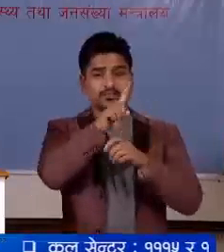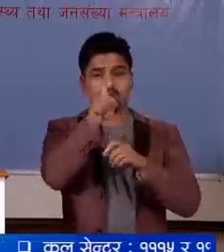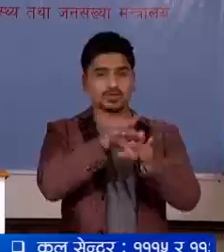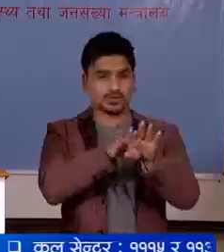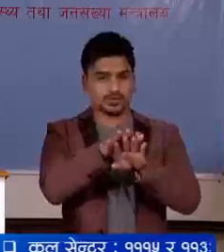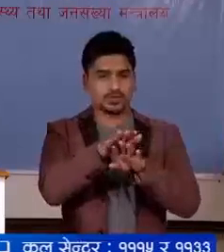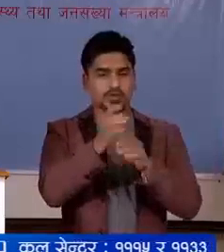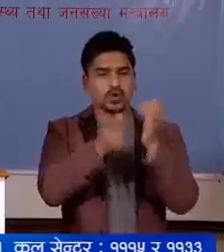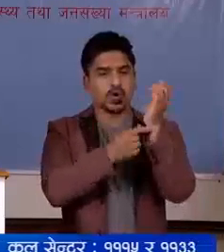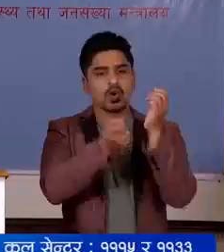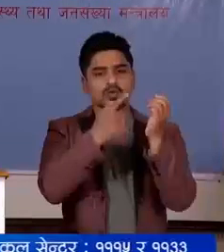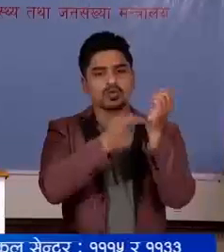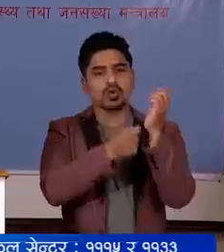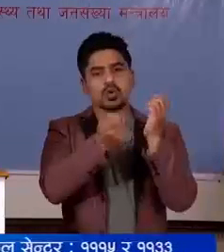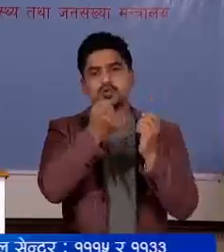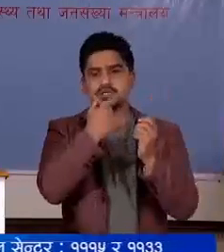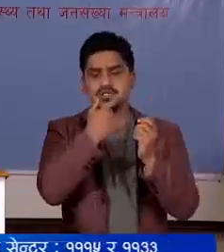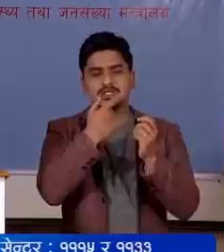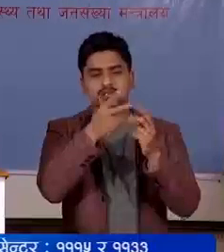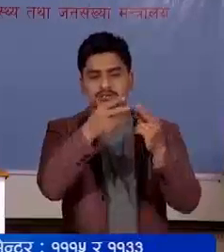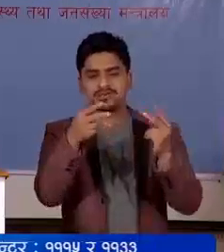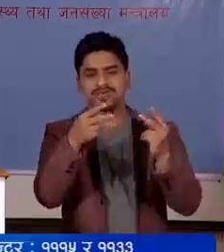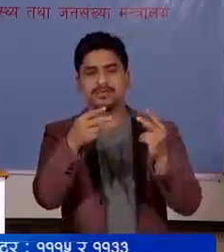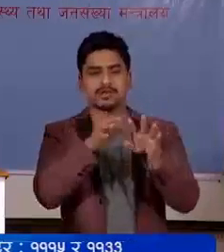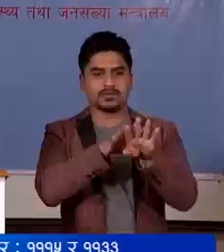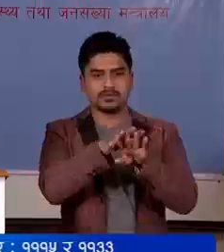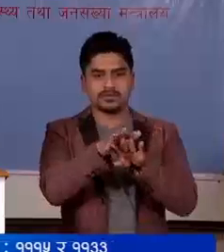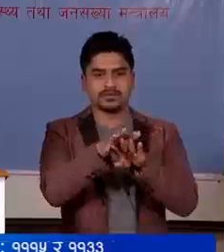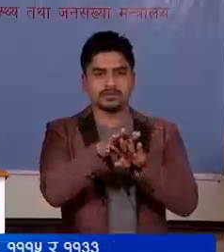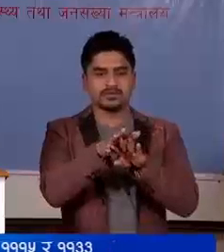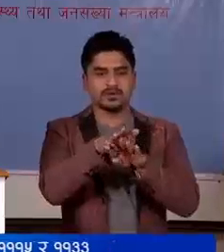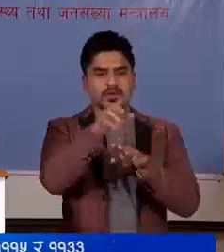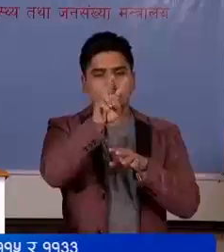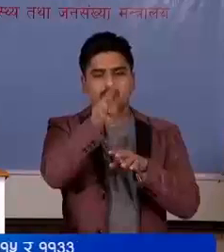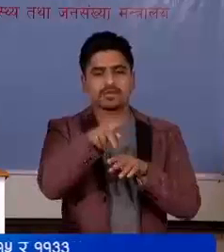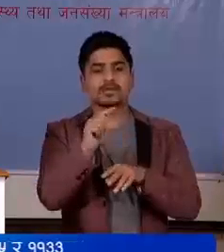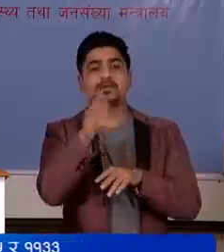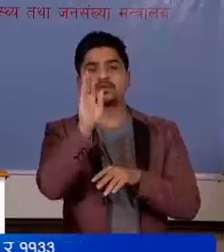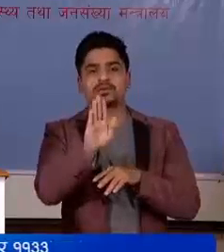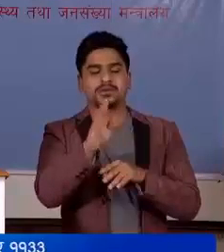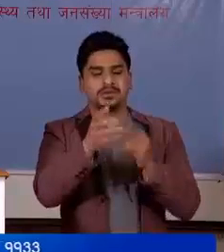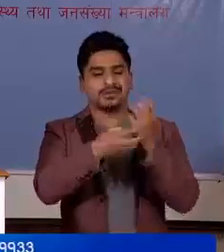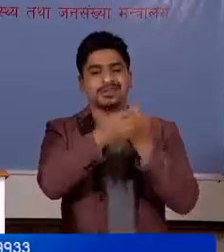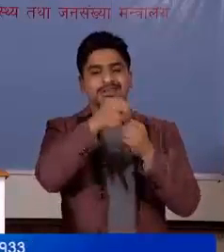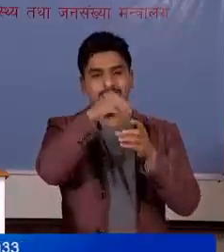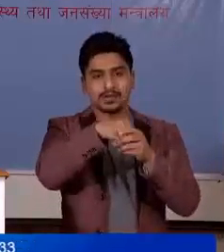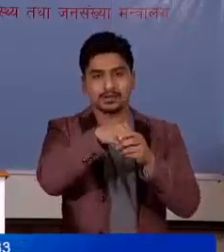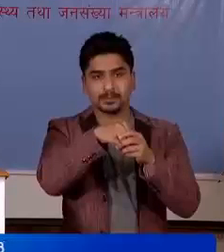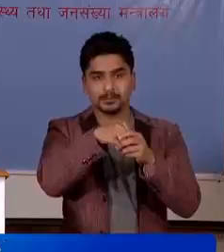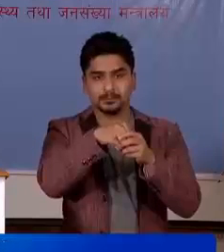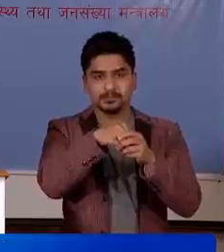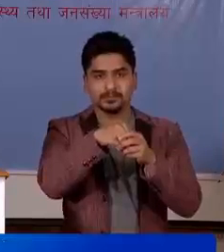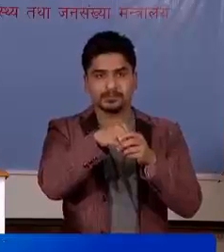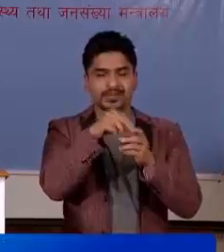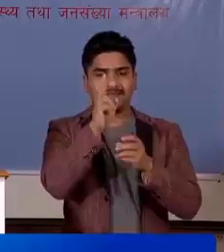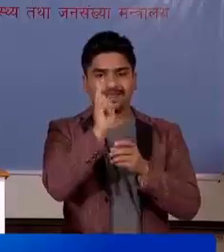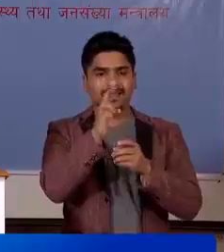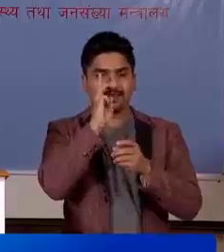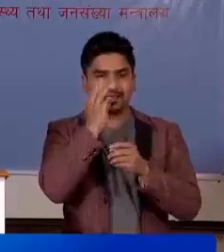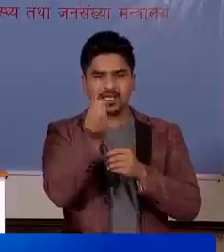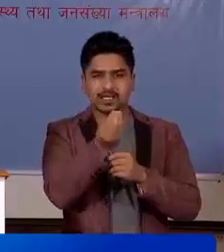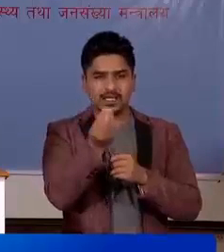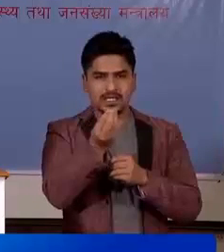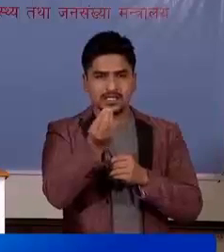प्रश्णदा माँ अईसदी जन्ने पदार्थ अरुगो स्तिति कस्तो छहाँ आमर देसमा तेसमा